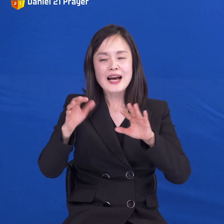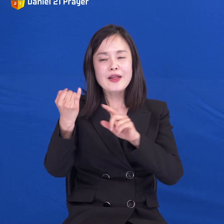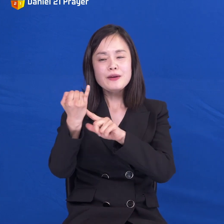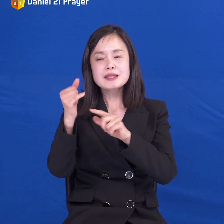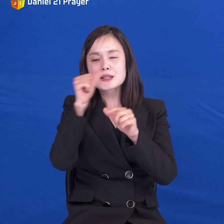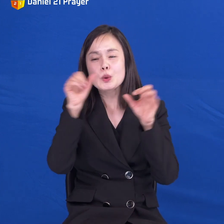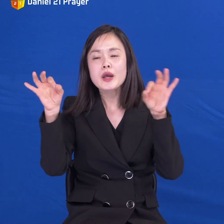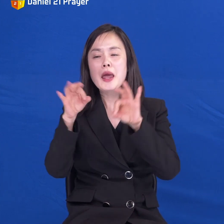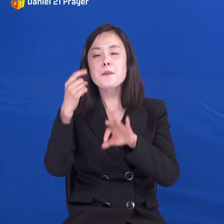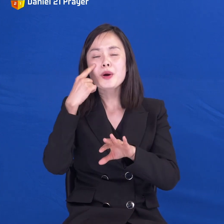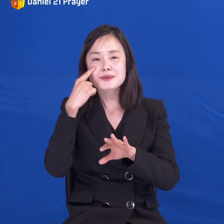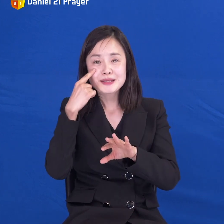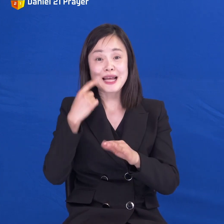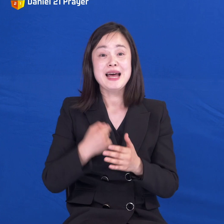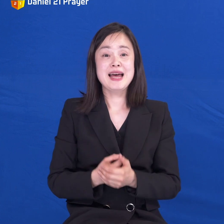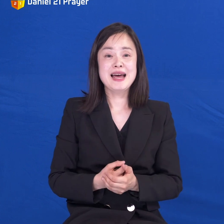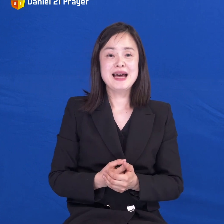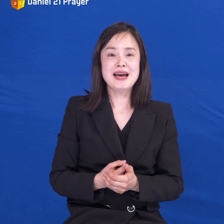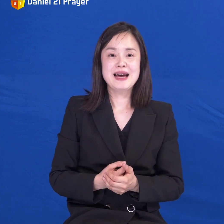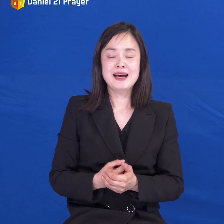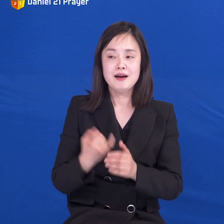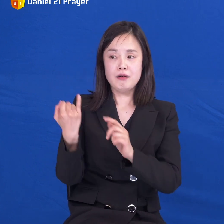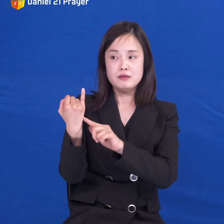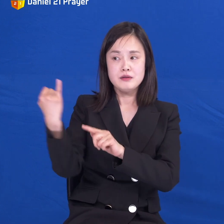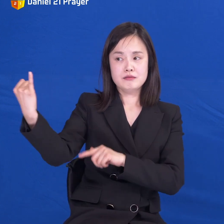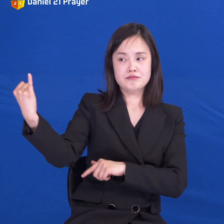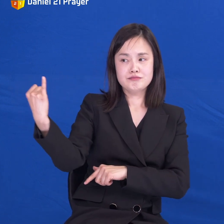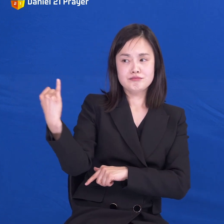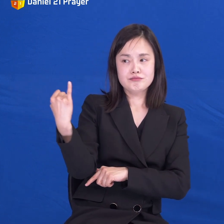어떤 여자를 봤는데 롱코트를 입고 온 거예요.